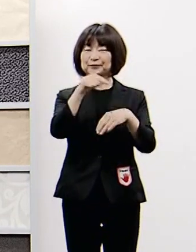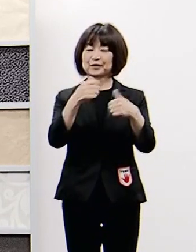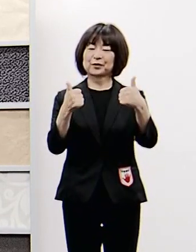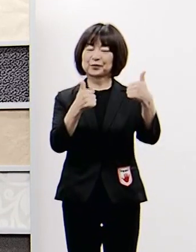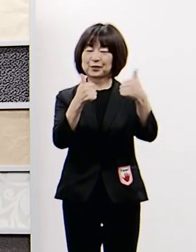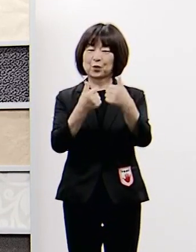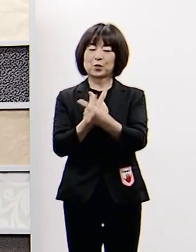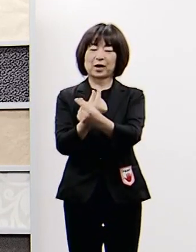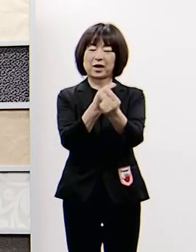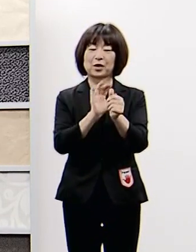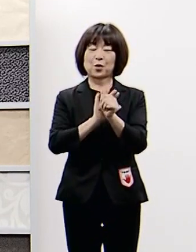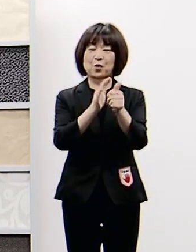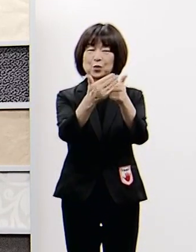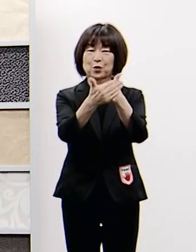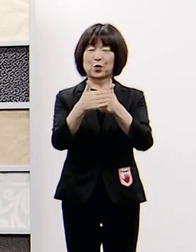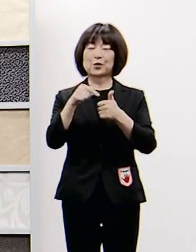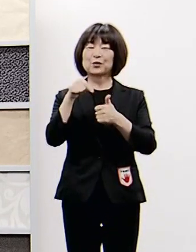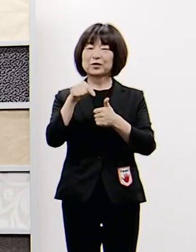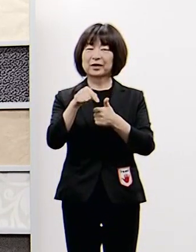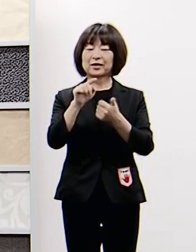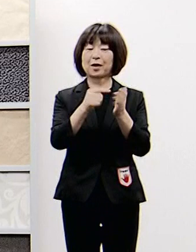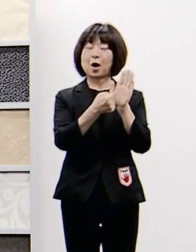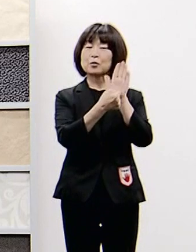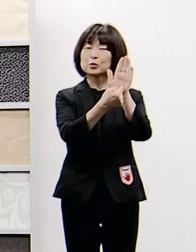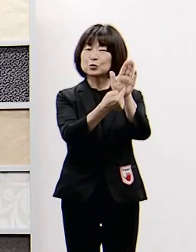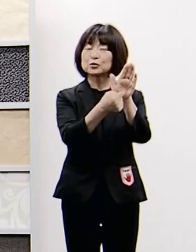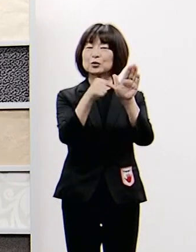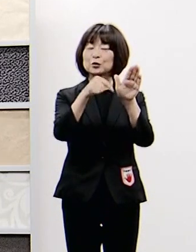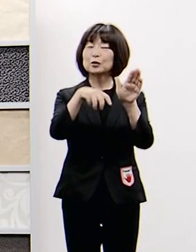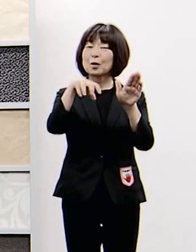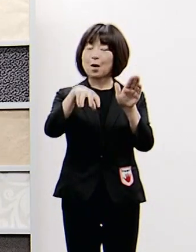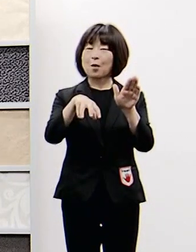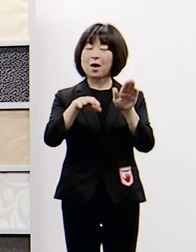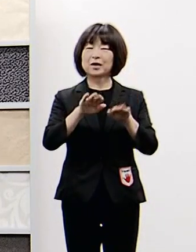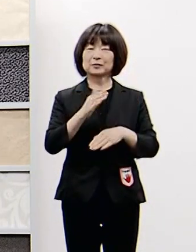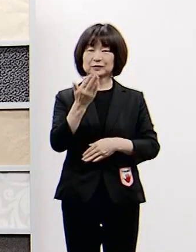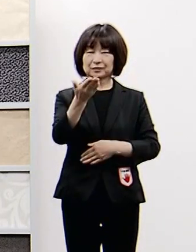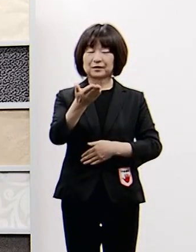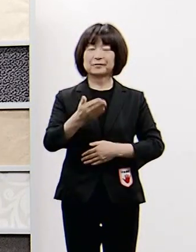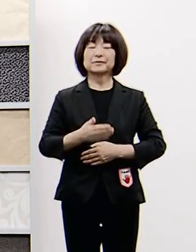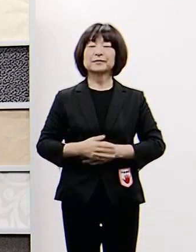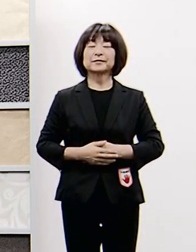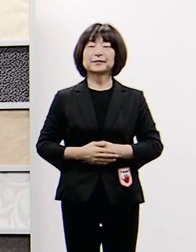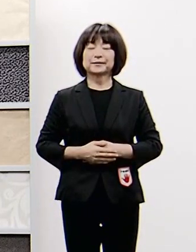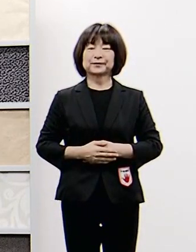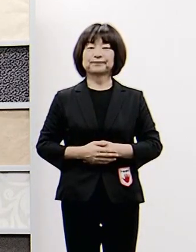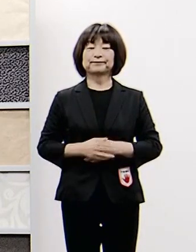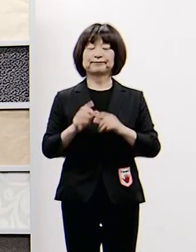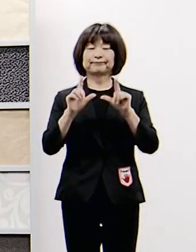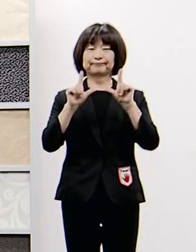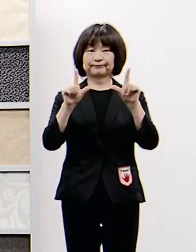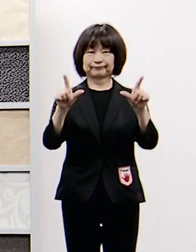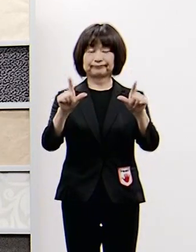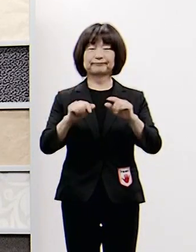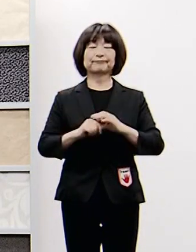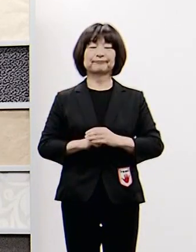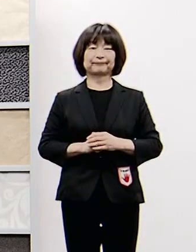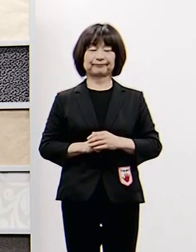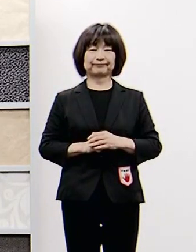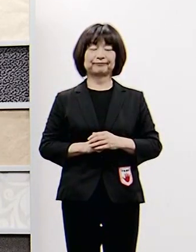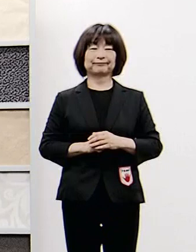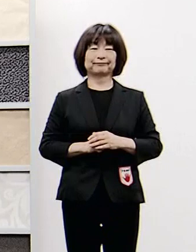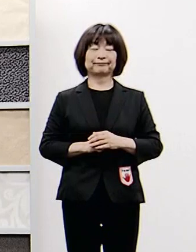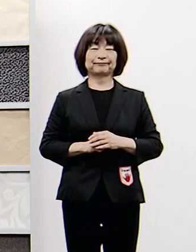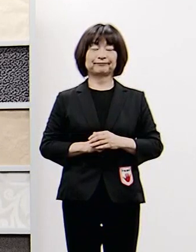協力して取り組んでいくというようなことをアピールする場っていうのは用意されてるんでしょうか用意してる